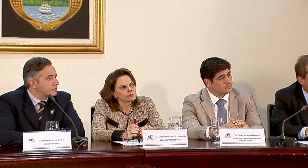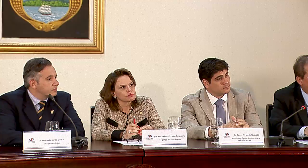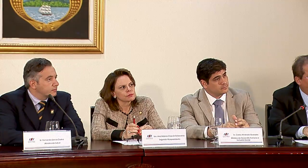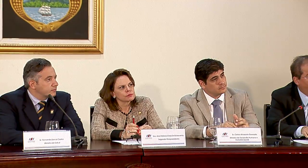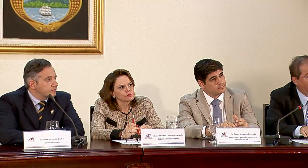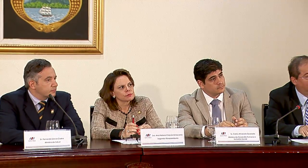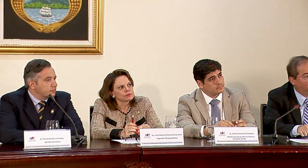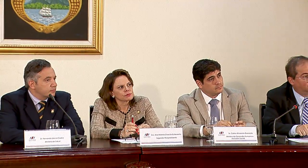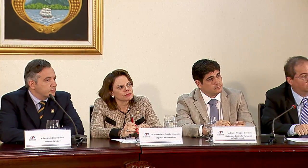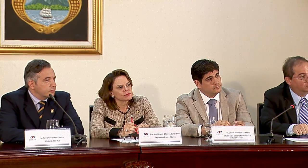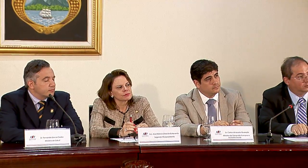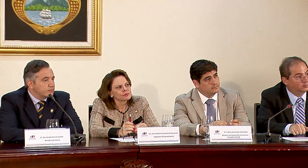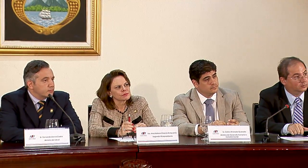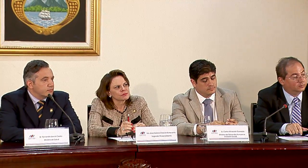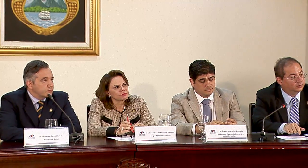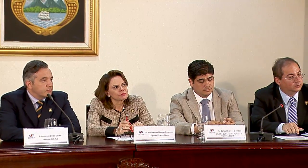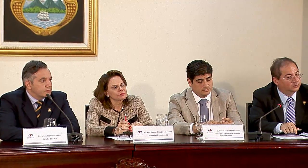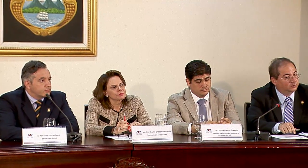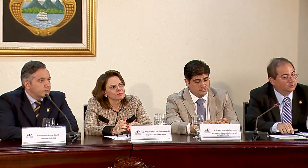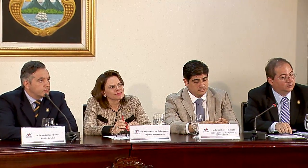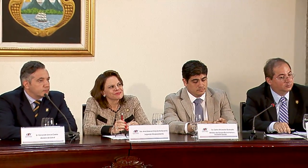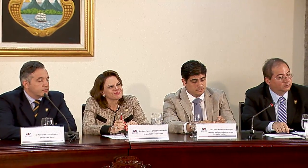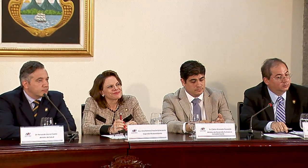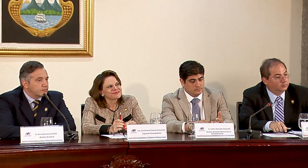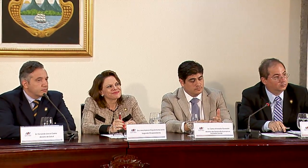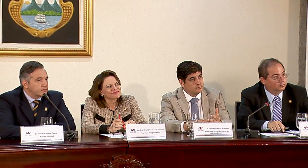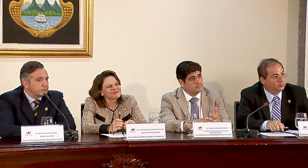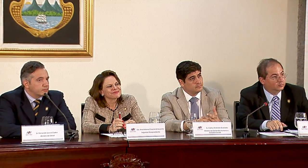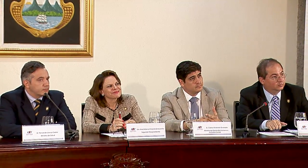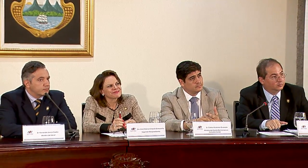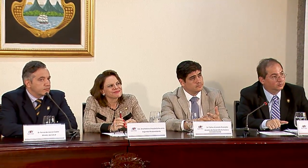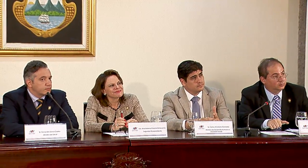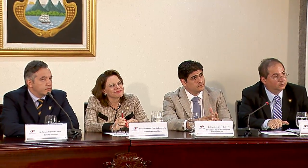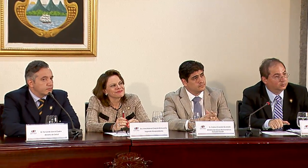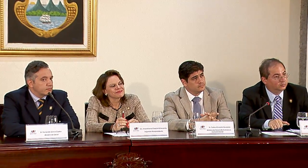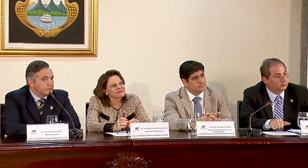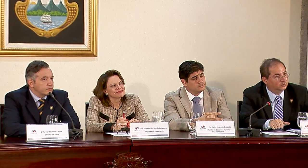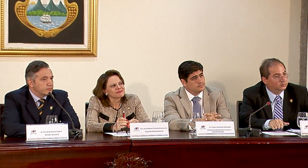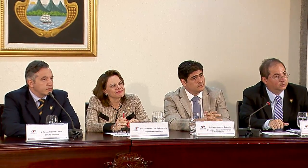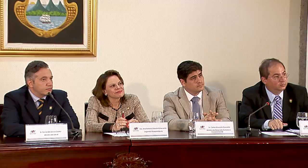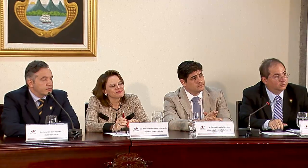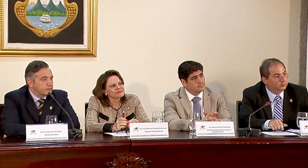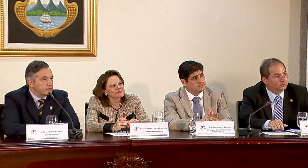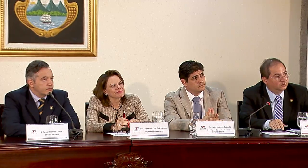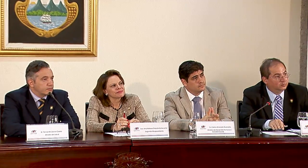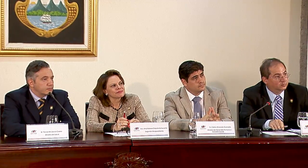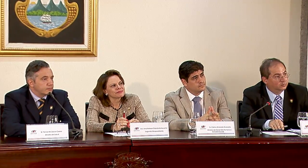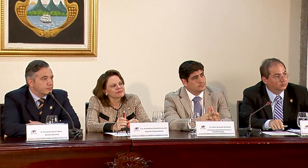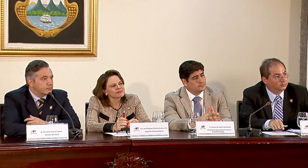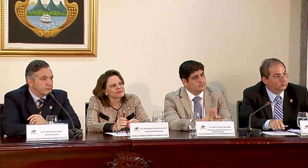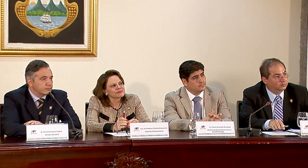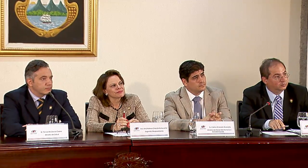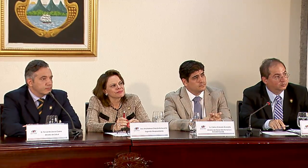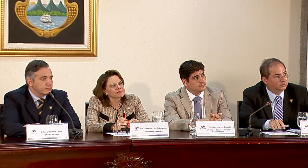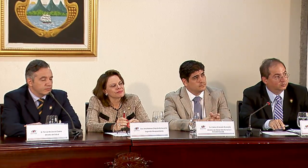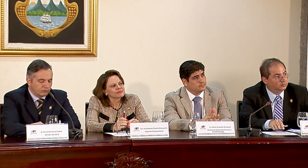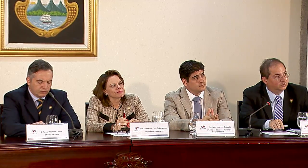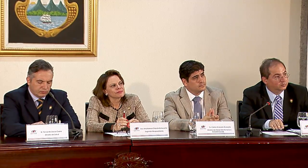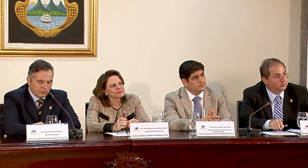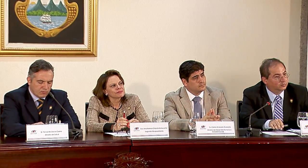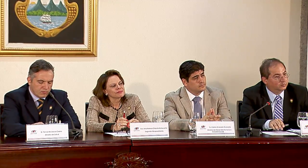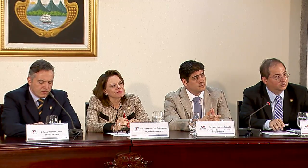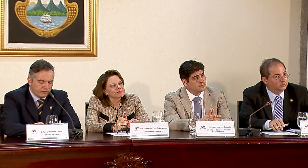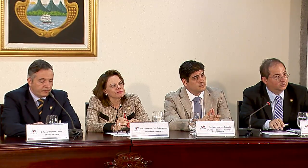Médicos con respecto al tema del decreto de in vitro y doña Elena, una reacción suya con respecto a que la Iglesia Católica está haciendo un fuerte llamado, incluso